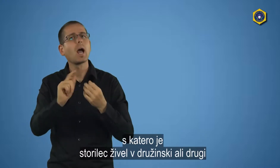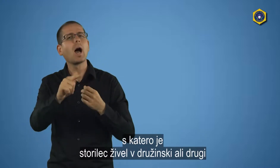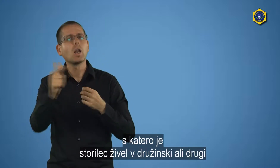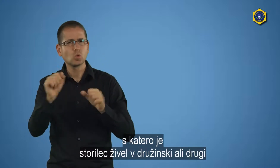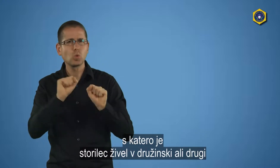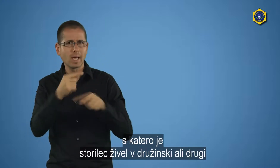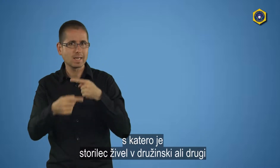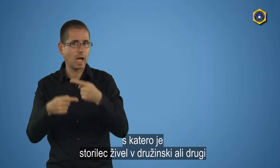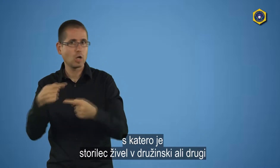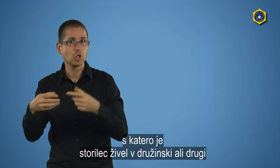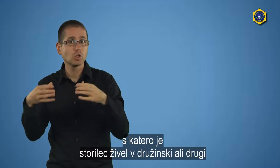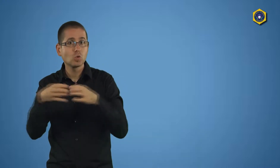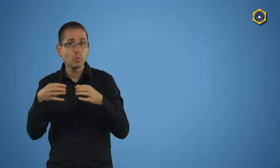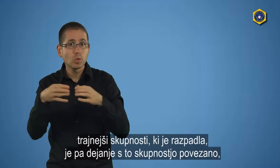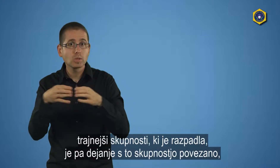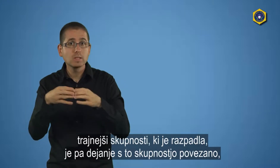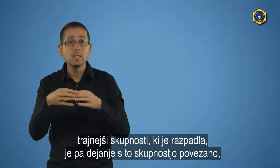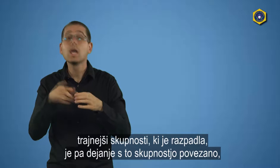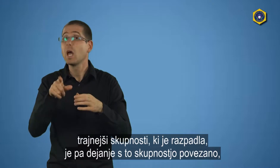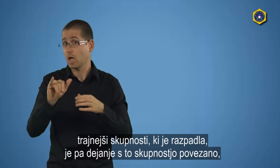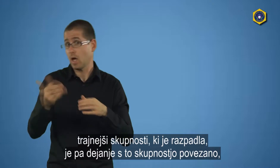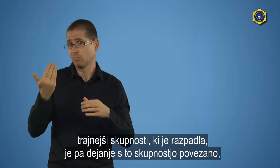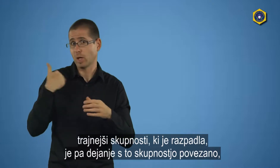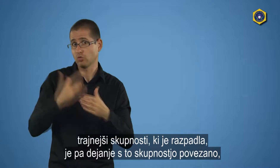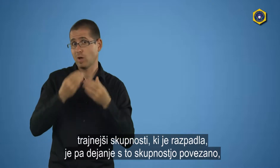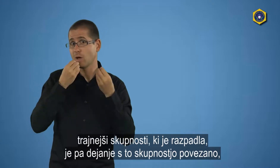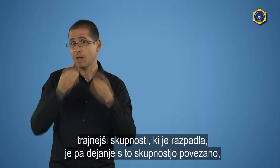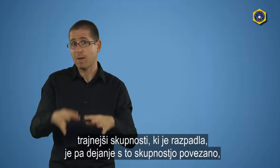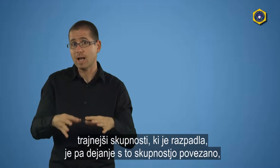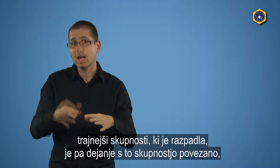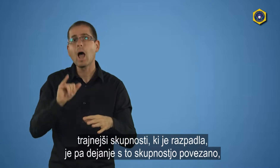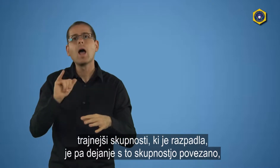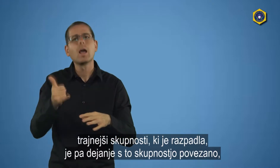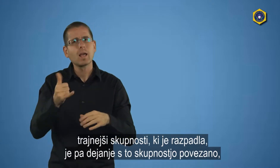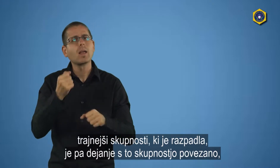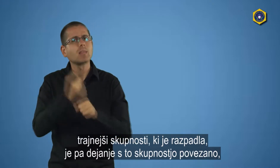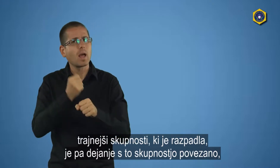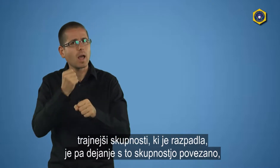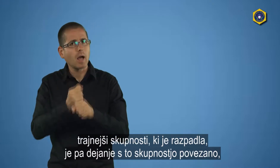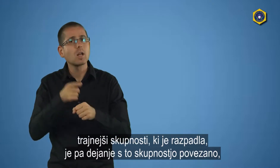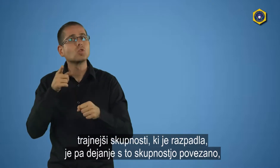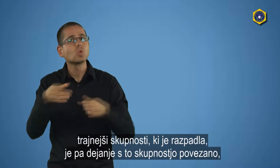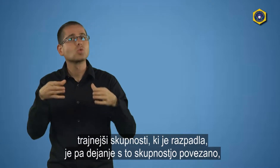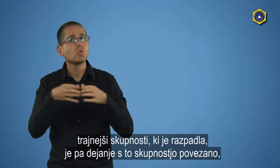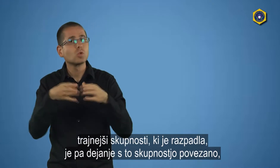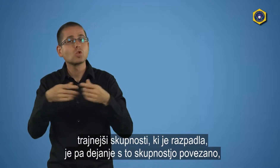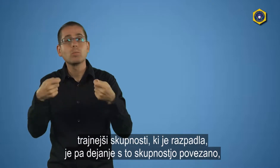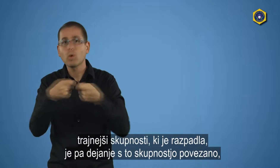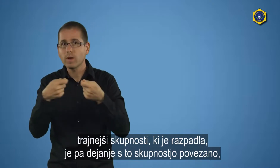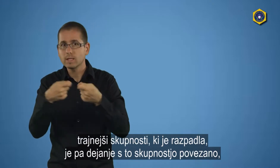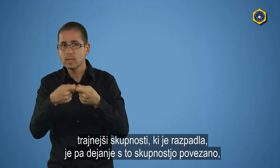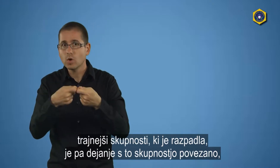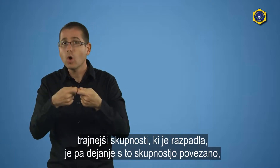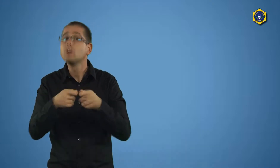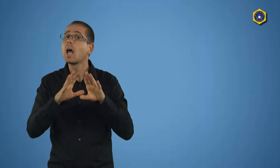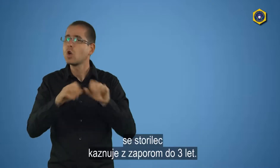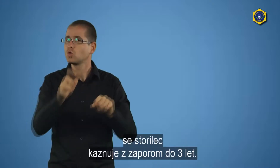trajnejši skupnosti, ki je razpadla, je pa dejanje s to skupnostjo povezano, se storilec kaznuje z zaporom do